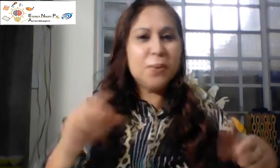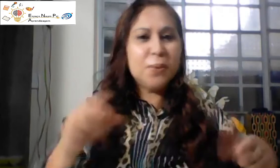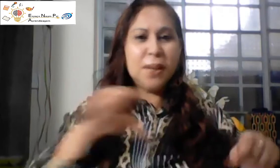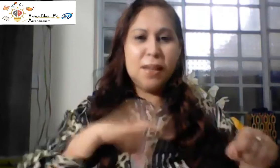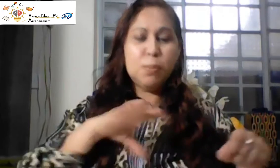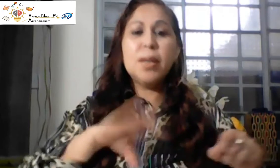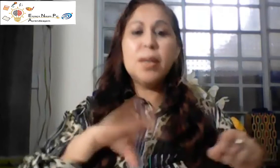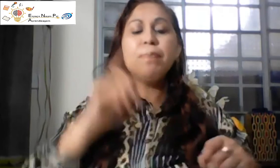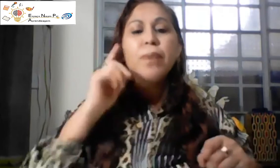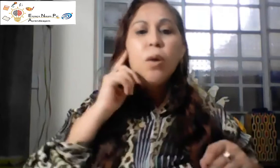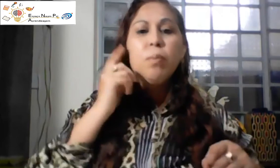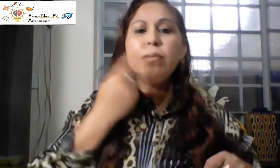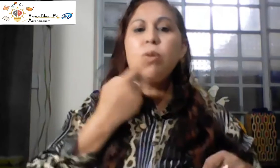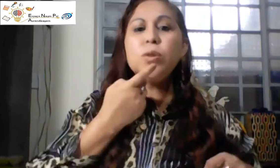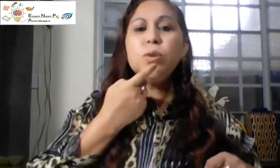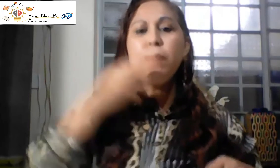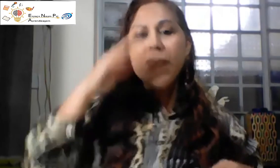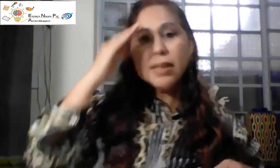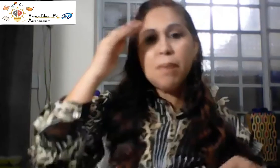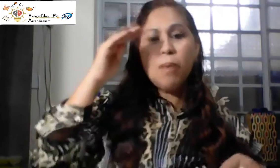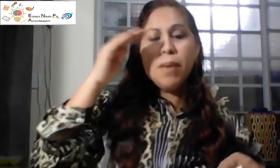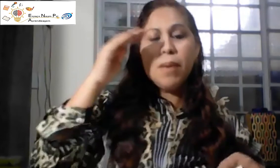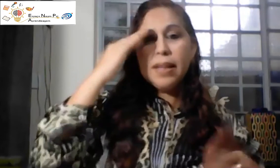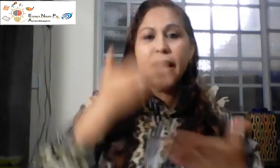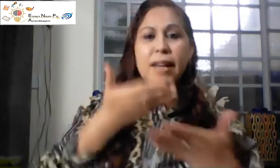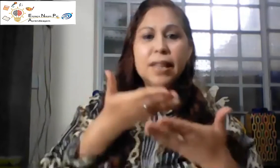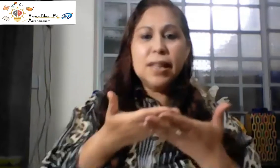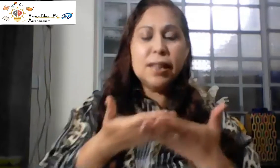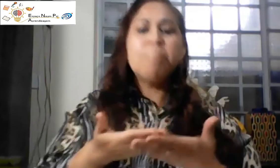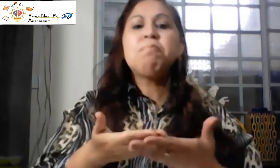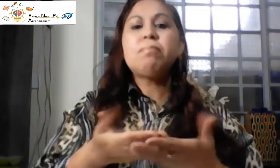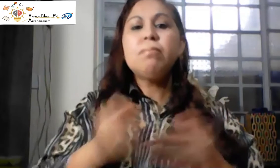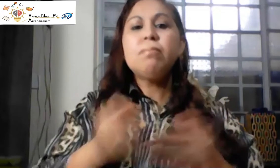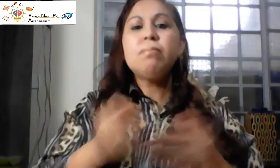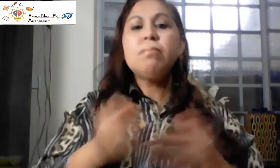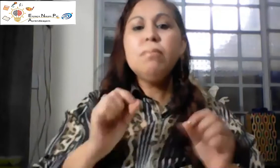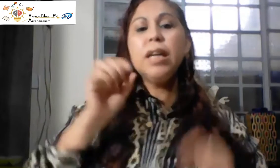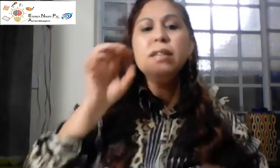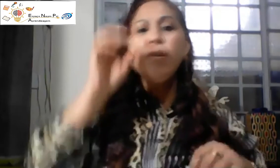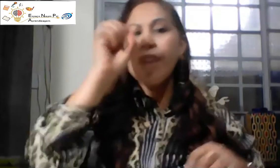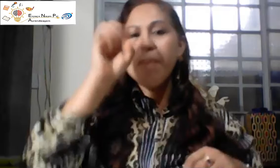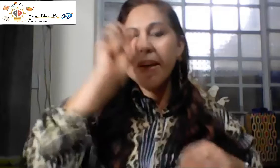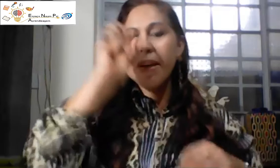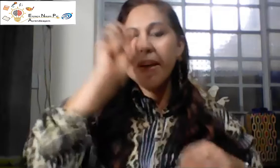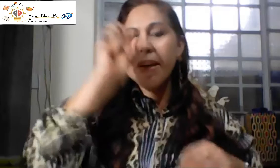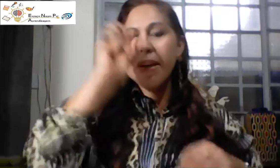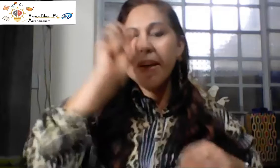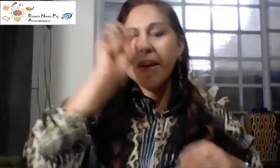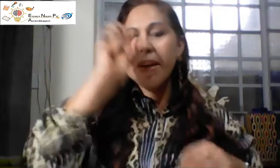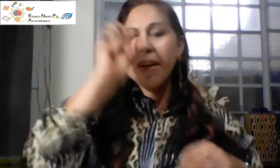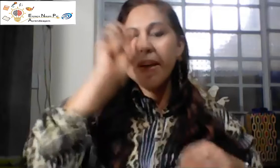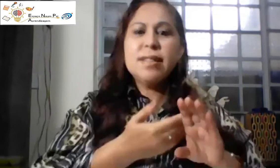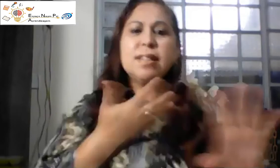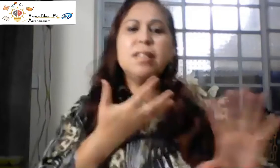tem português, porque o surdo, principalmente, ele acredita que só vai aprender a